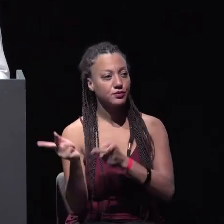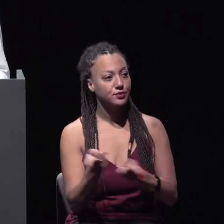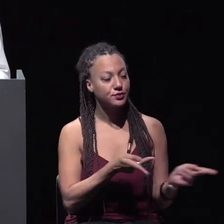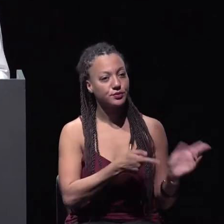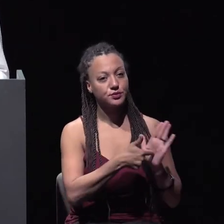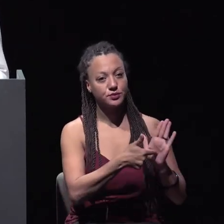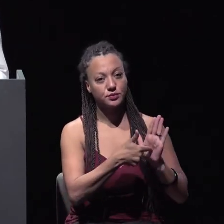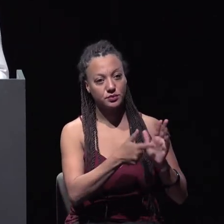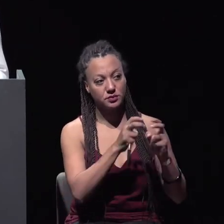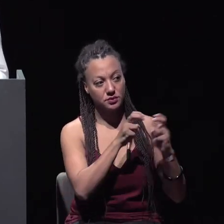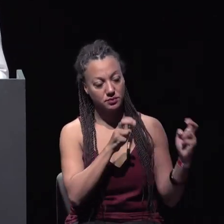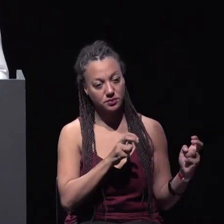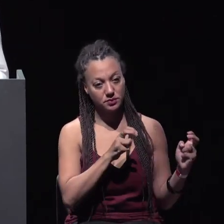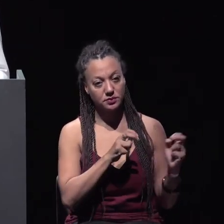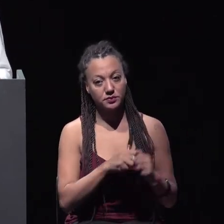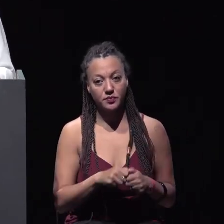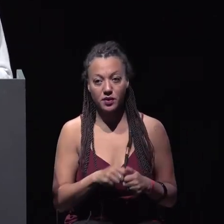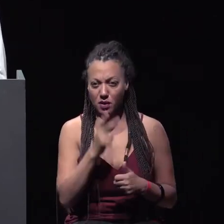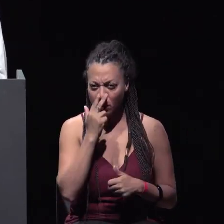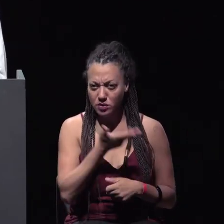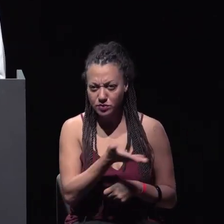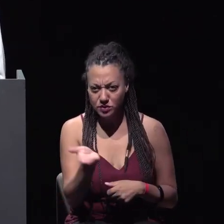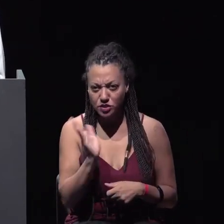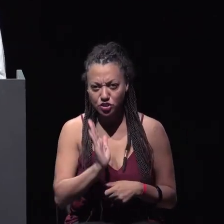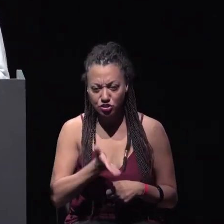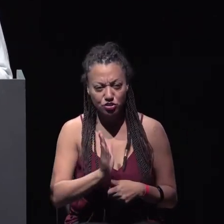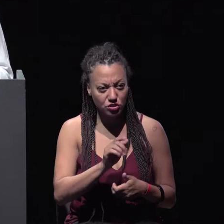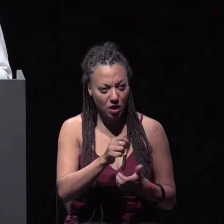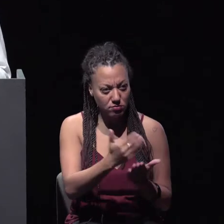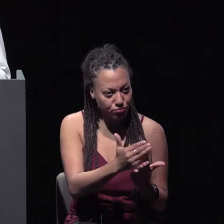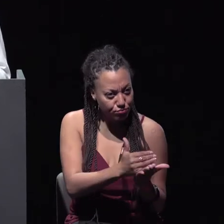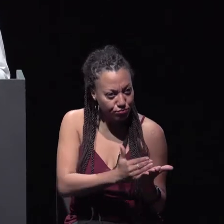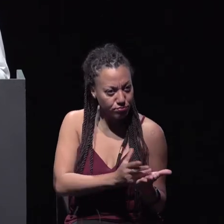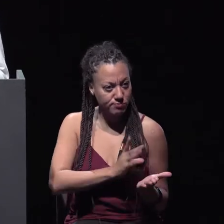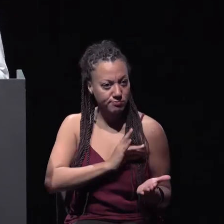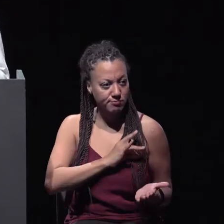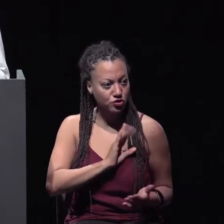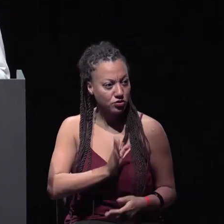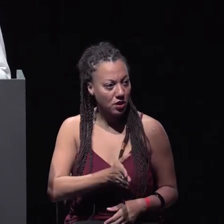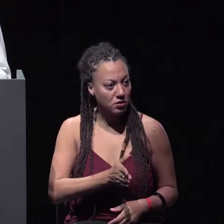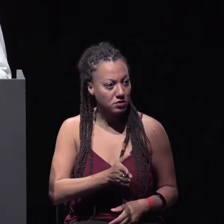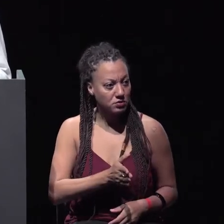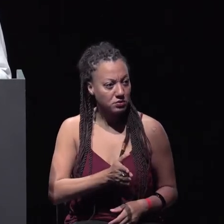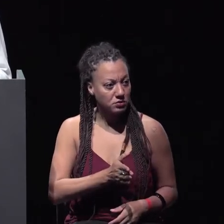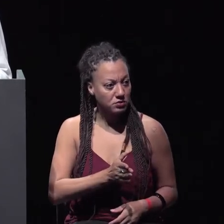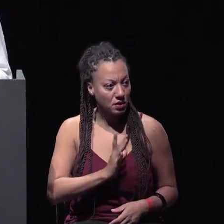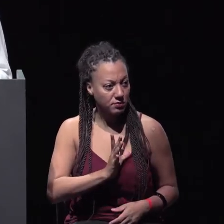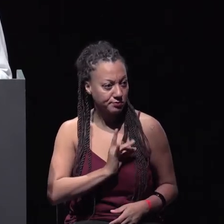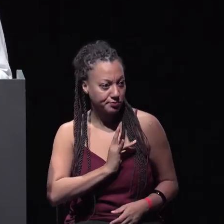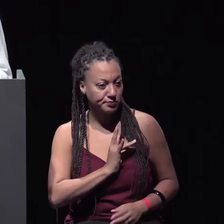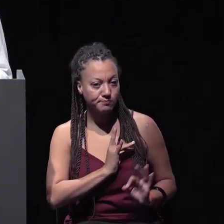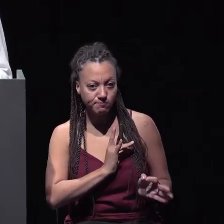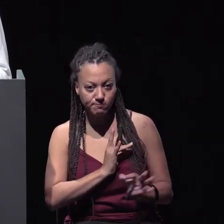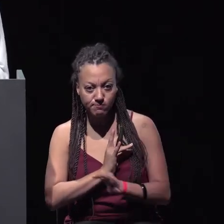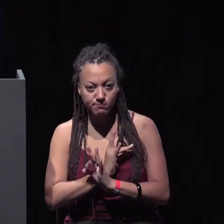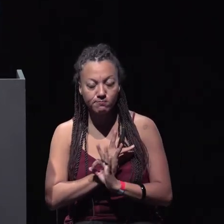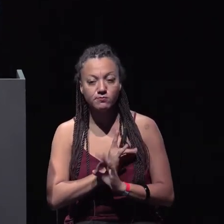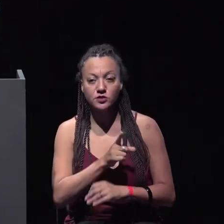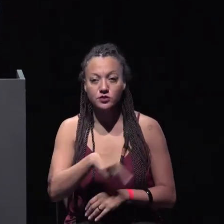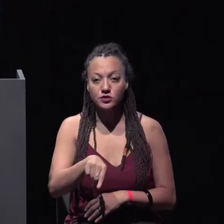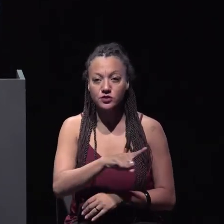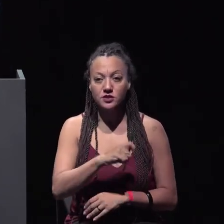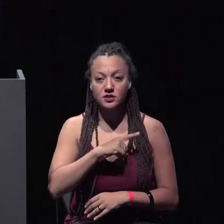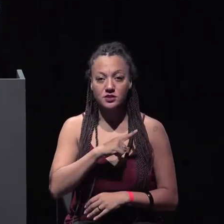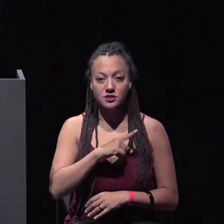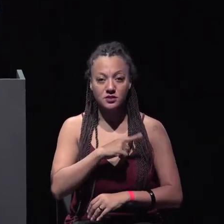do museu então acho que todo mundo deve ter recebido nenhum adesivo vinho estão com adesivo na roupa vocês